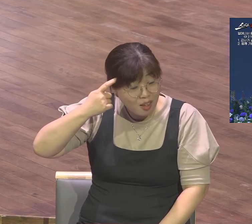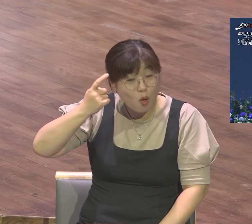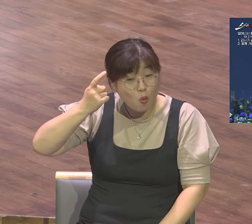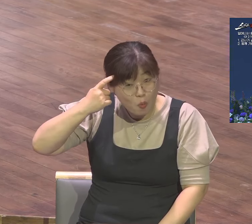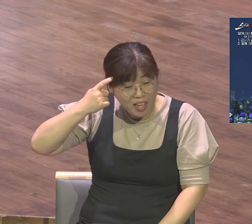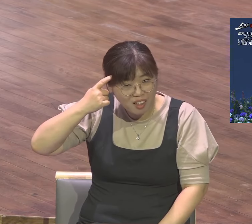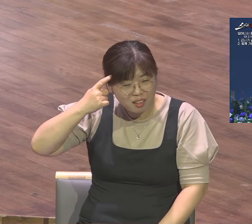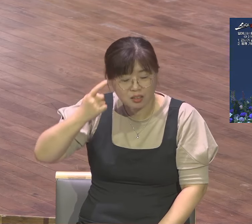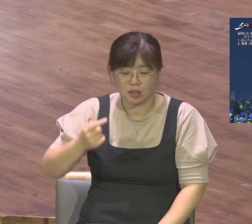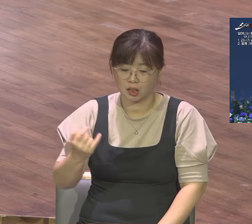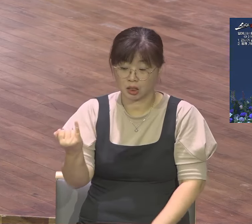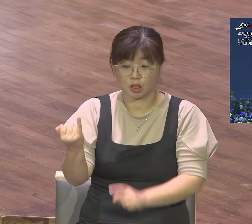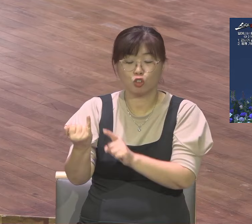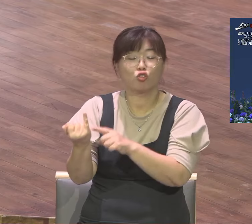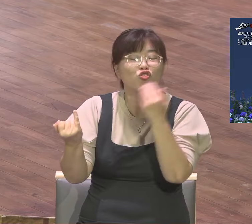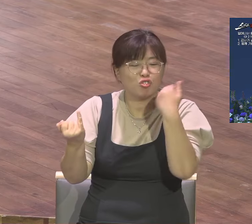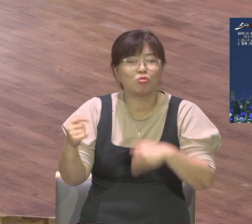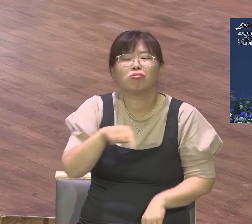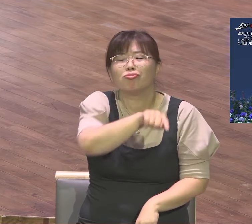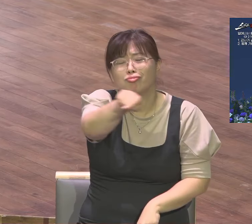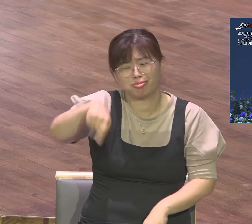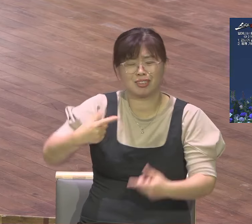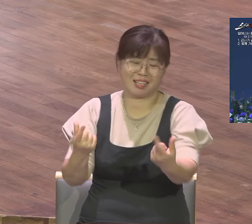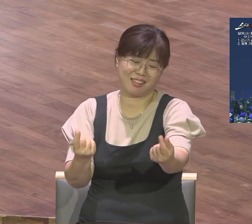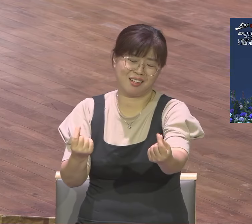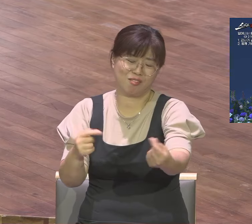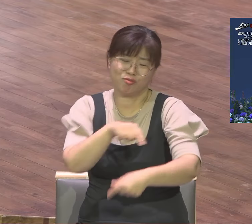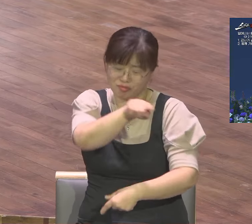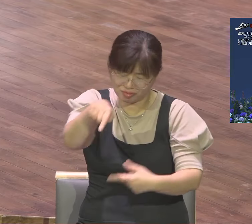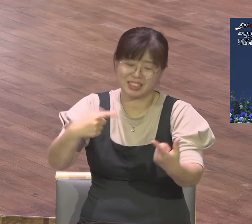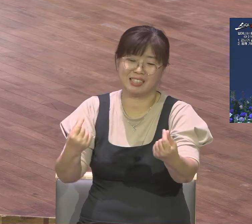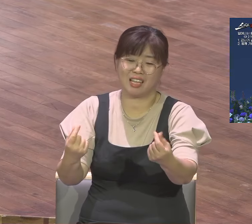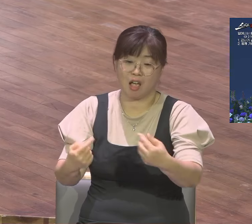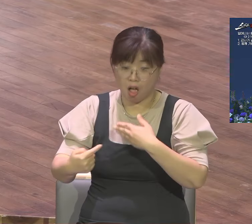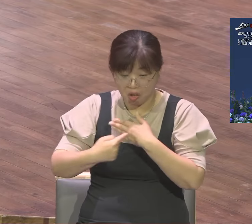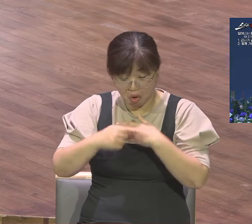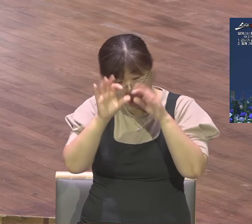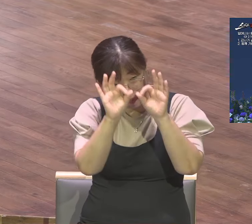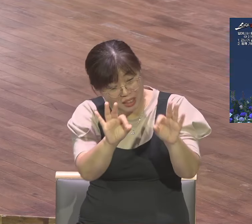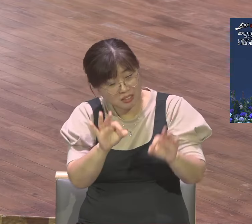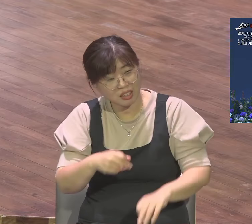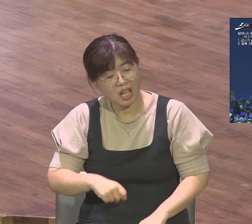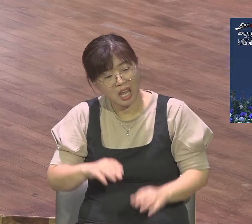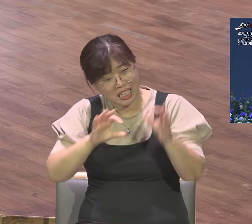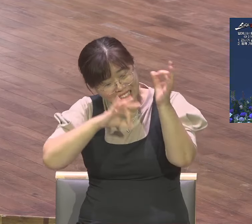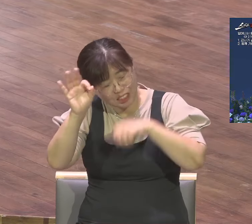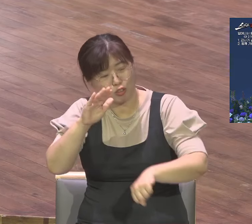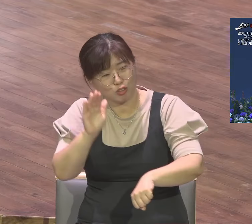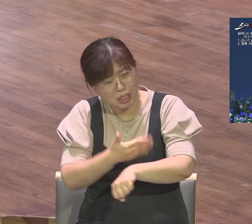내 모습이 네 볼 때 그렇게 보일지라도 날 헐터보면 흥보지 마.